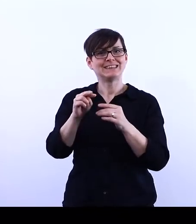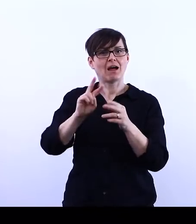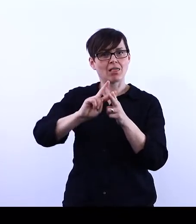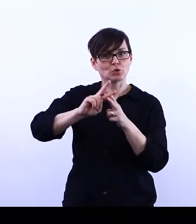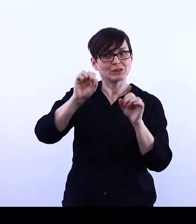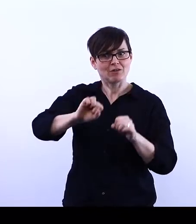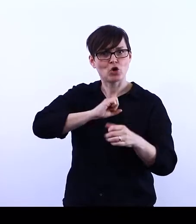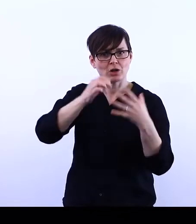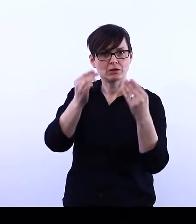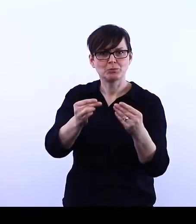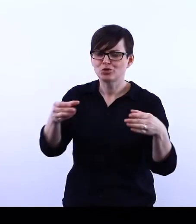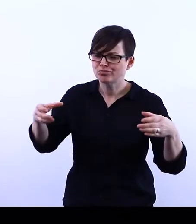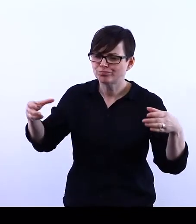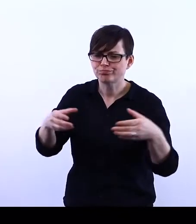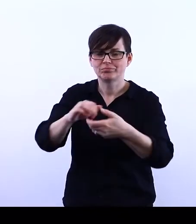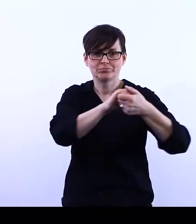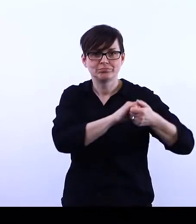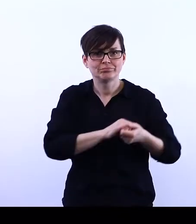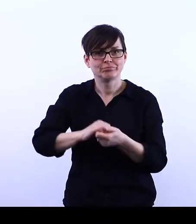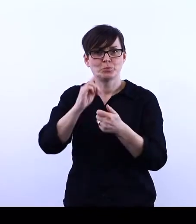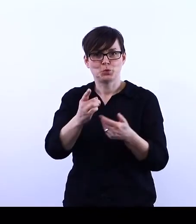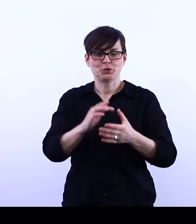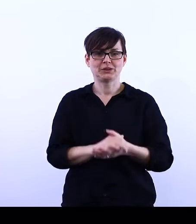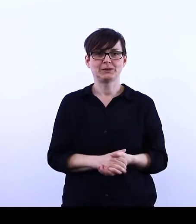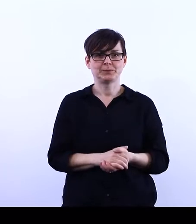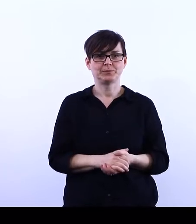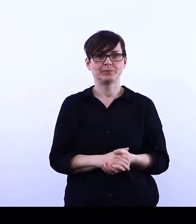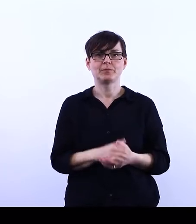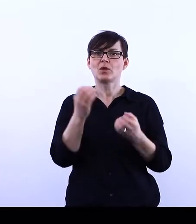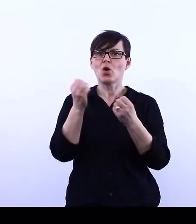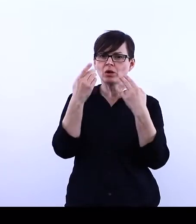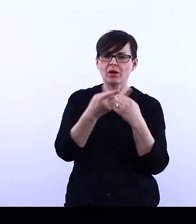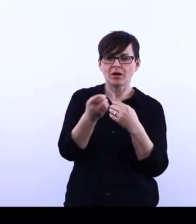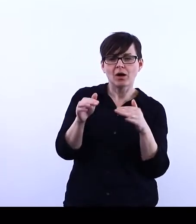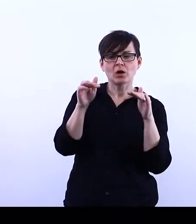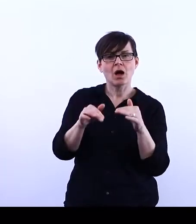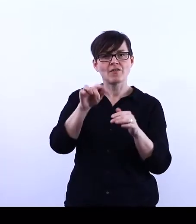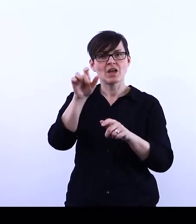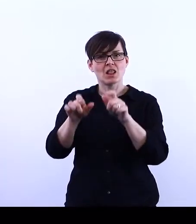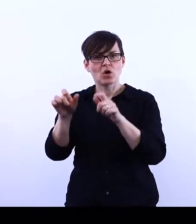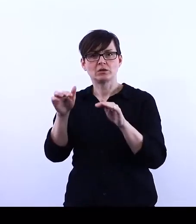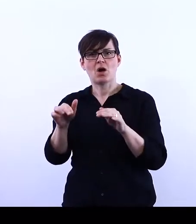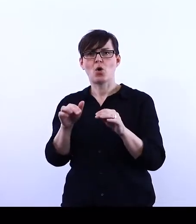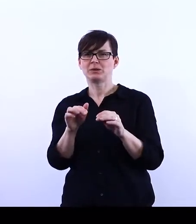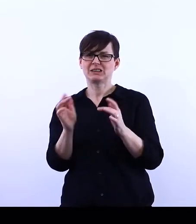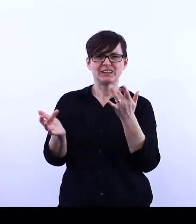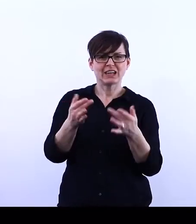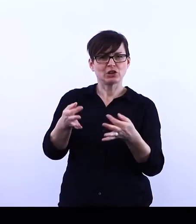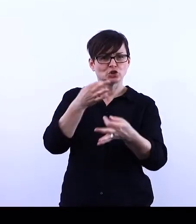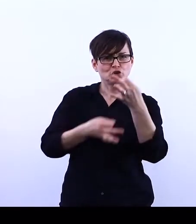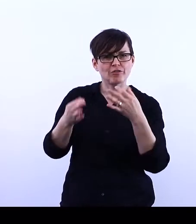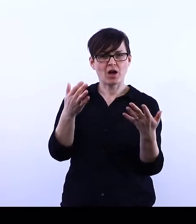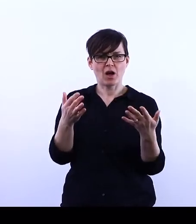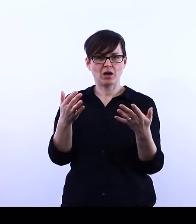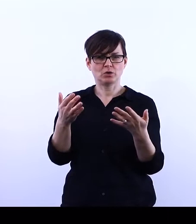gewinnen hat. Es muss entsprechend eben auch eine Skepsis oder den Widerstand, den es gibt, mit konkreten Fragen und Angeboten überwunden werden.